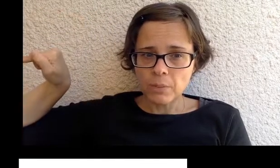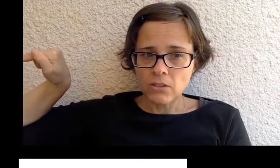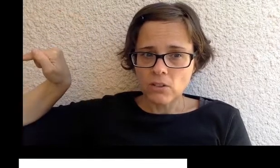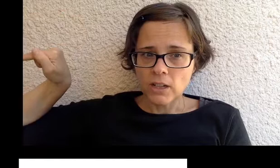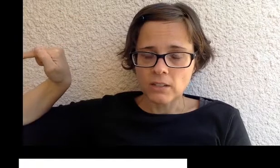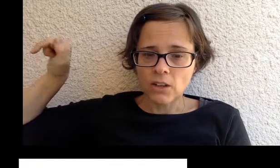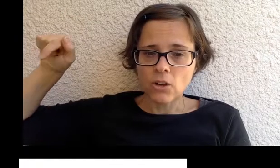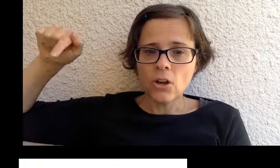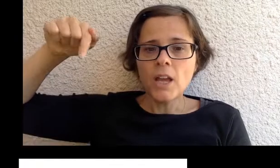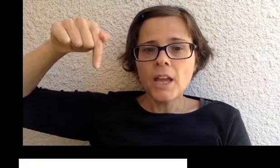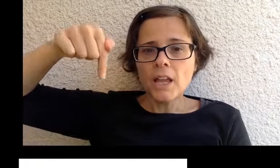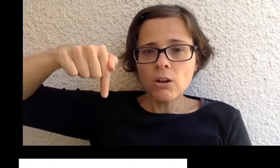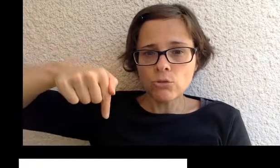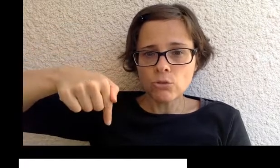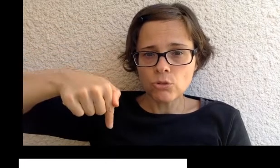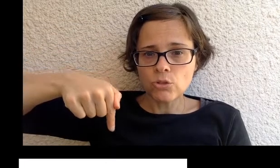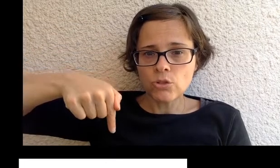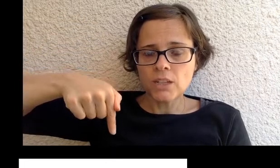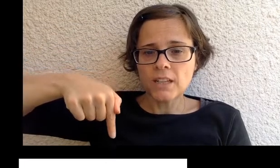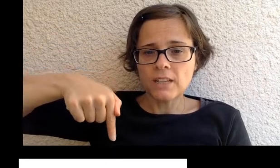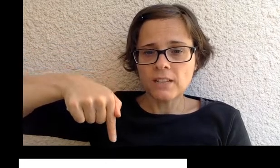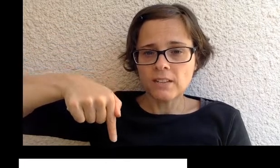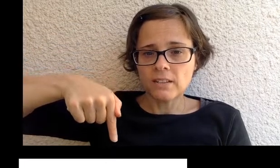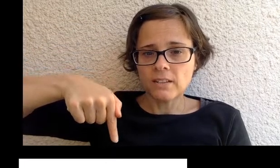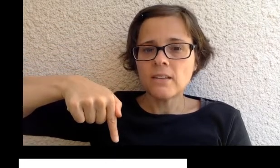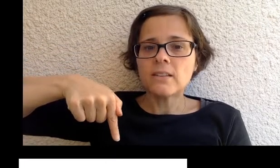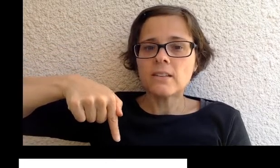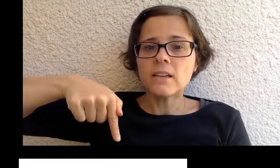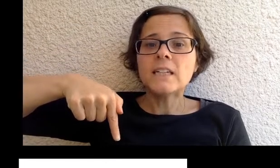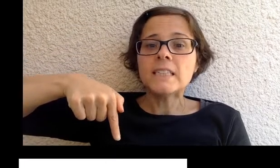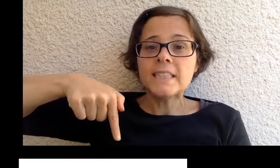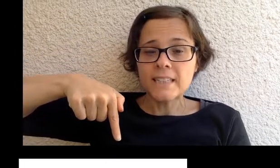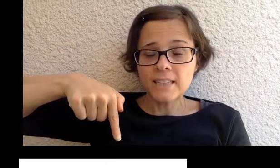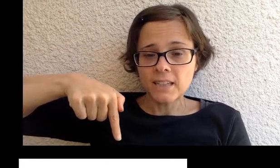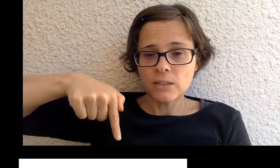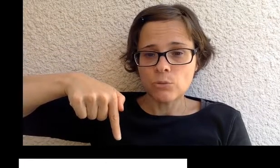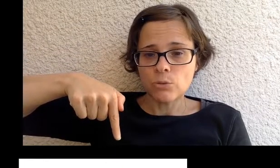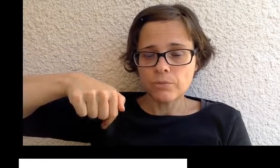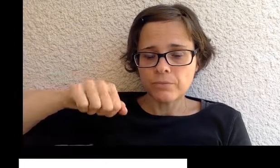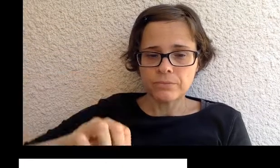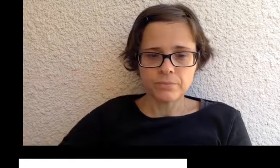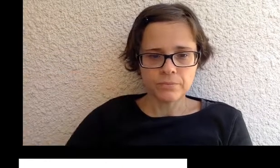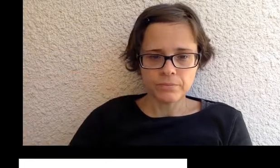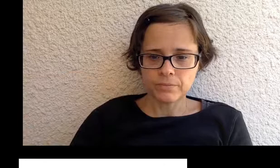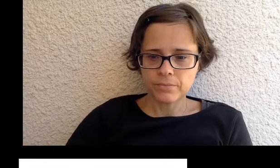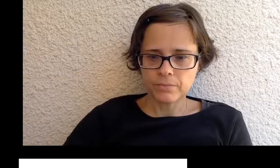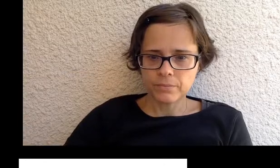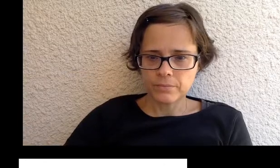liste des personnes à l'intérieur. Et le nom générique qui est ici, c'est des animaux.